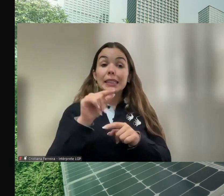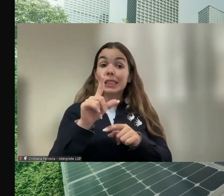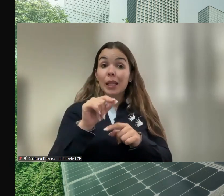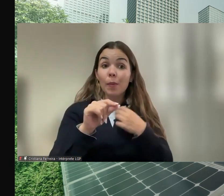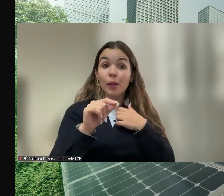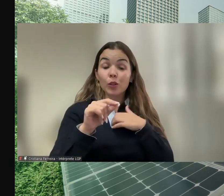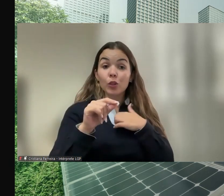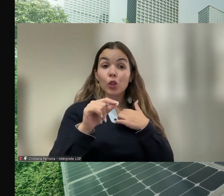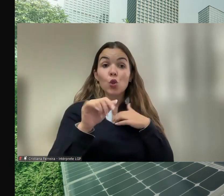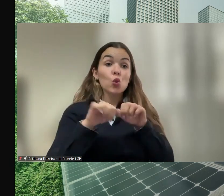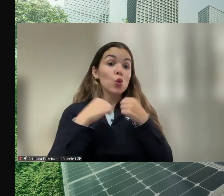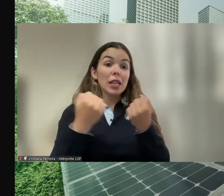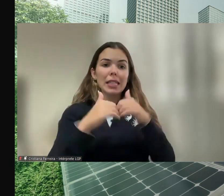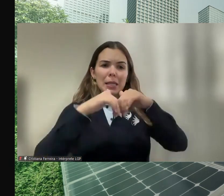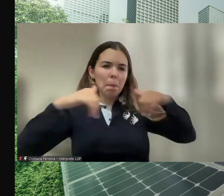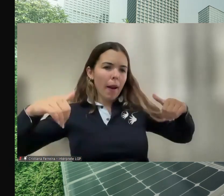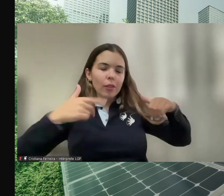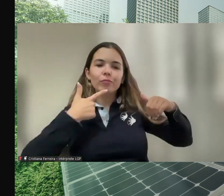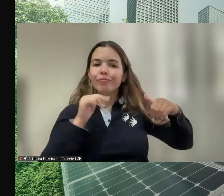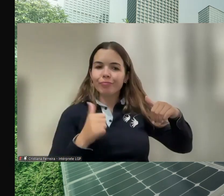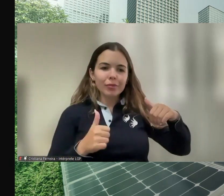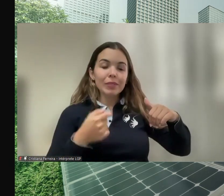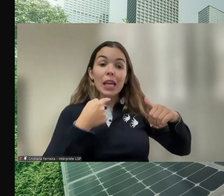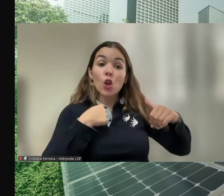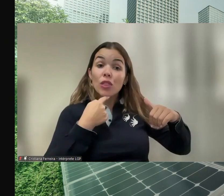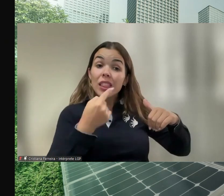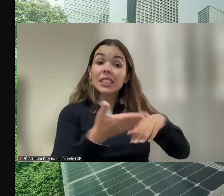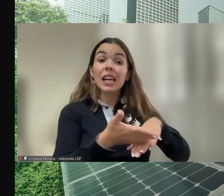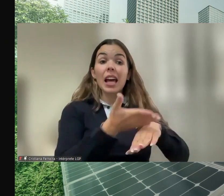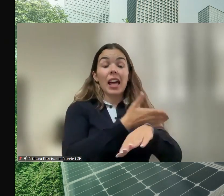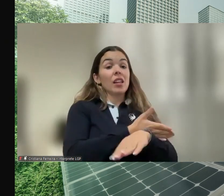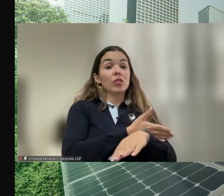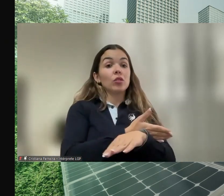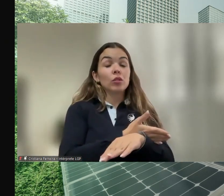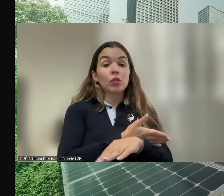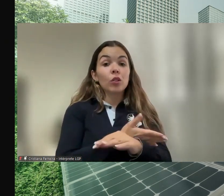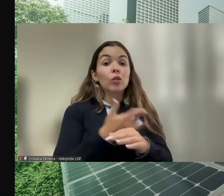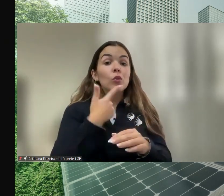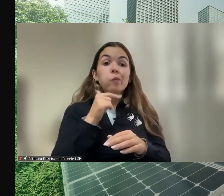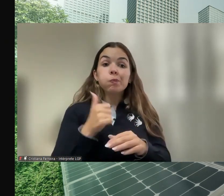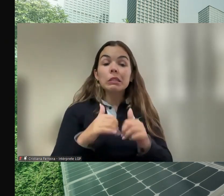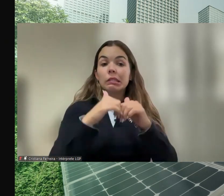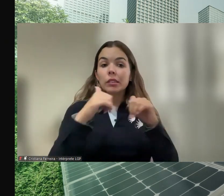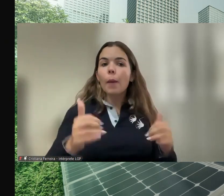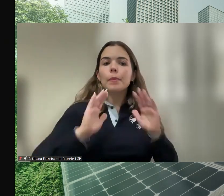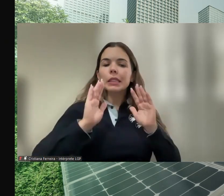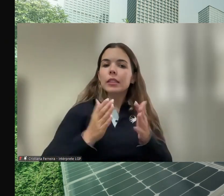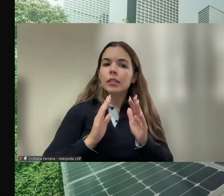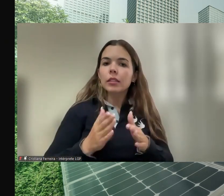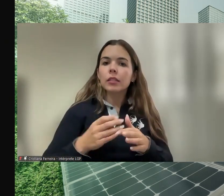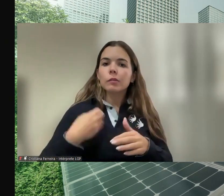separadas. Como eu referi anteriormente, os silos têm que ser quebrados e tem que existir uma abordagem sistémica a